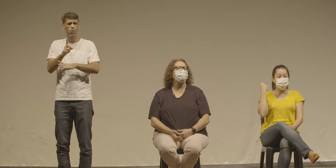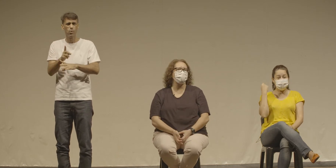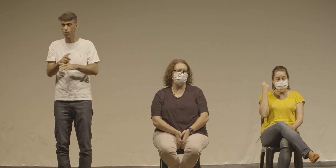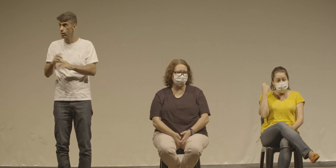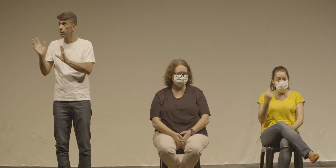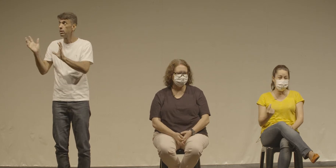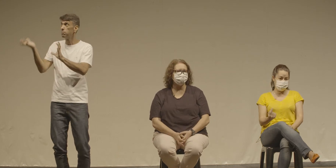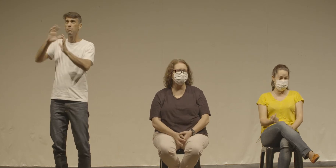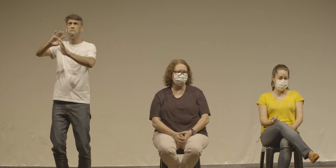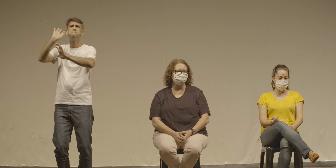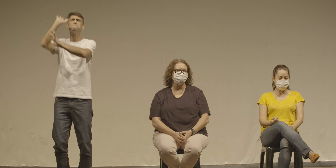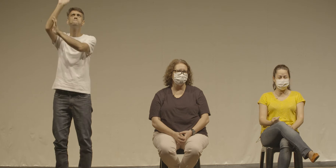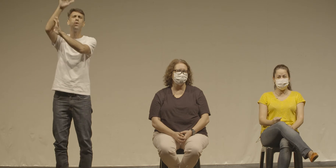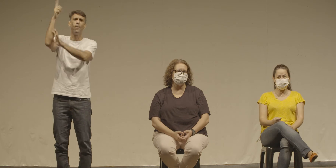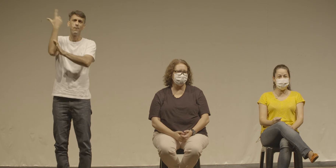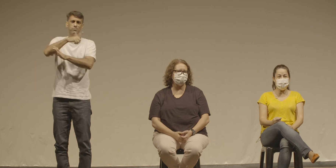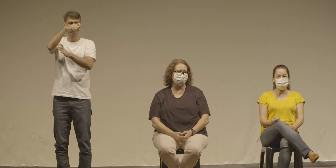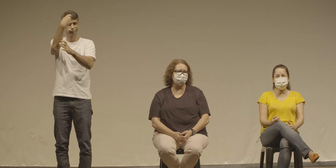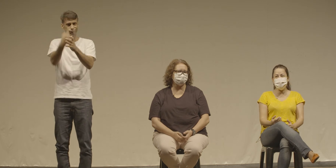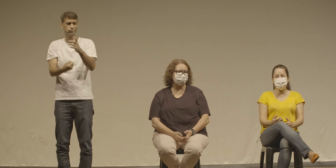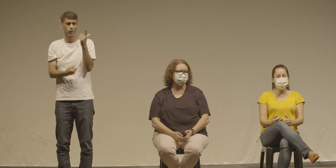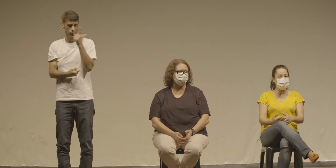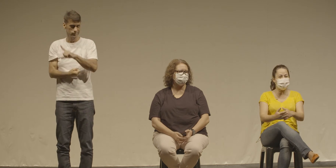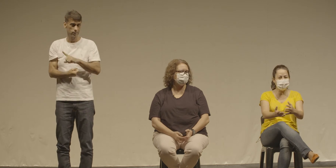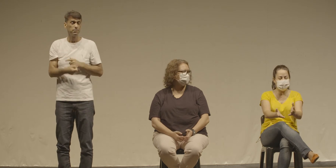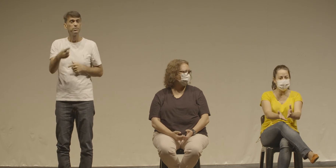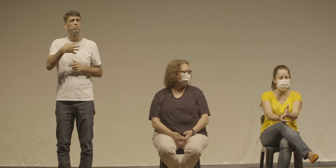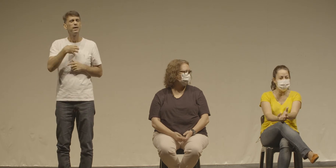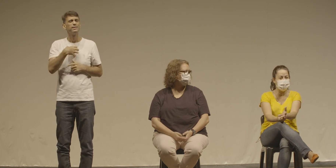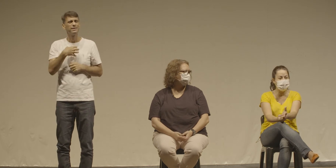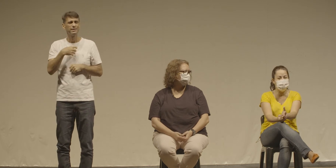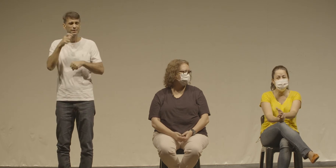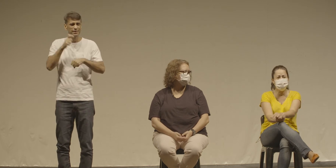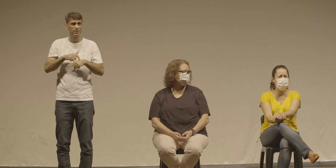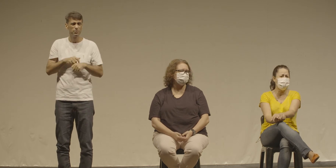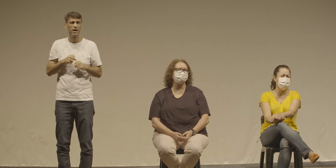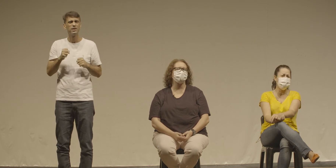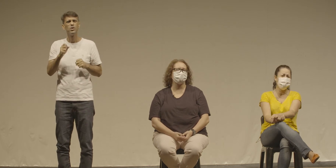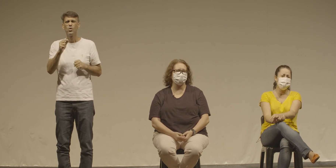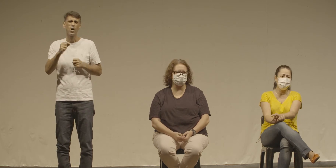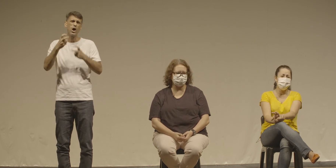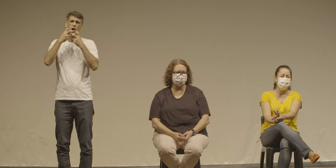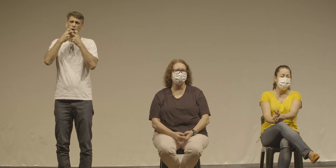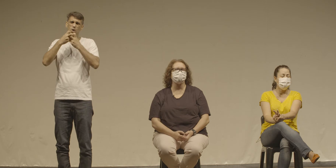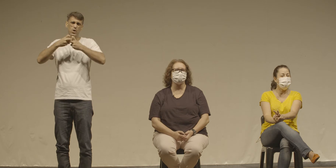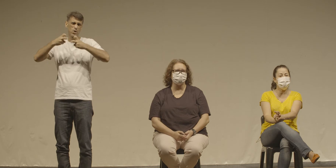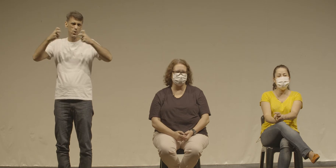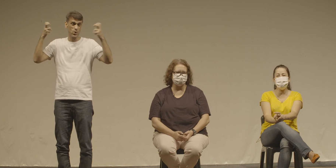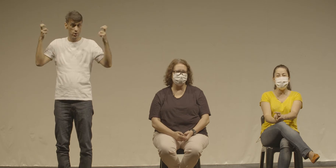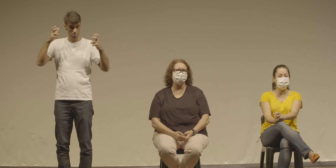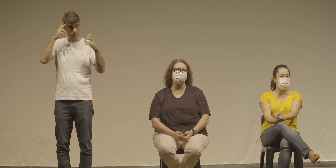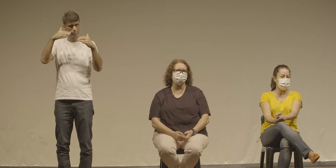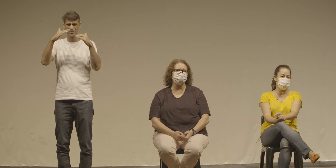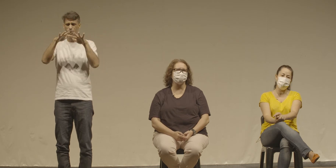cesta feito no último segundo. Exatamente. Eu fico pensando quem estava lá naquela torcida naquele dia. Nossa! Grito que não foi na arquibancada. Coisa